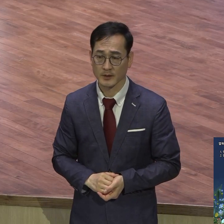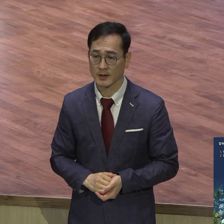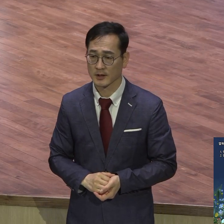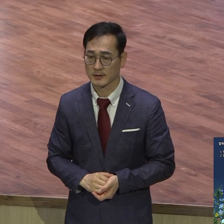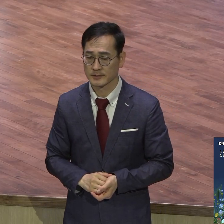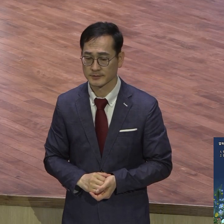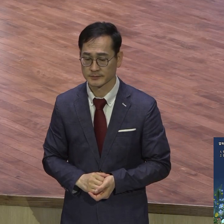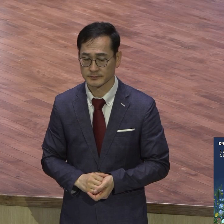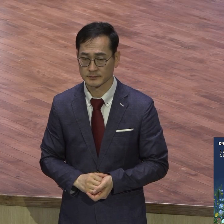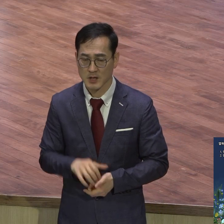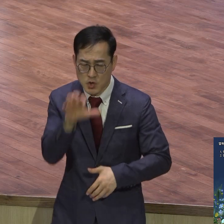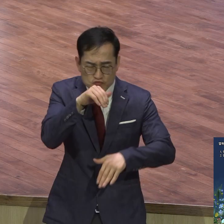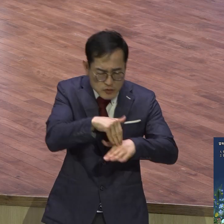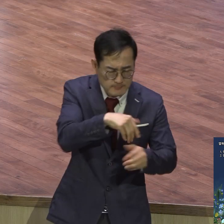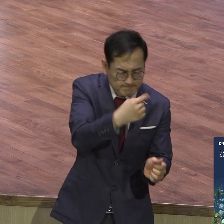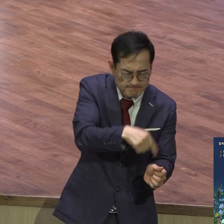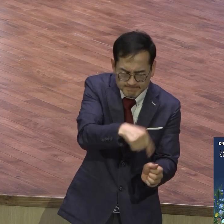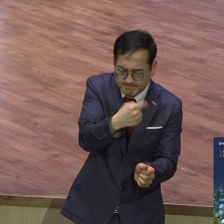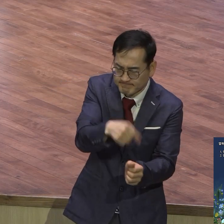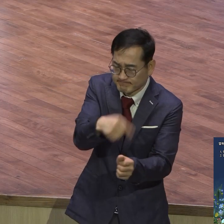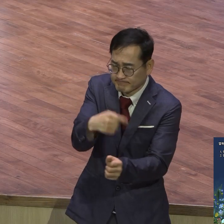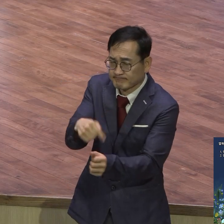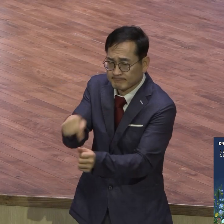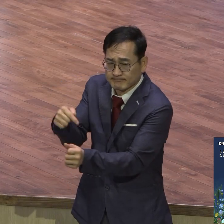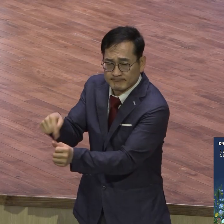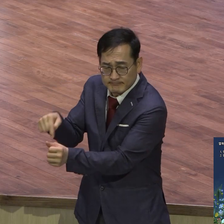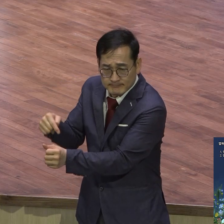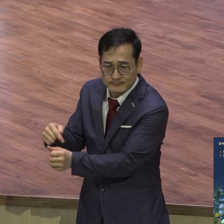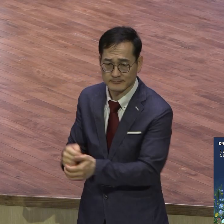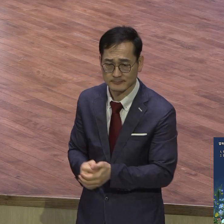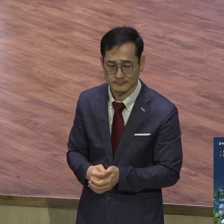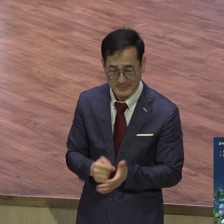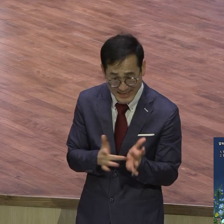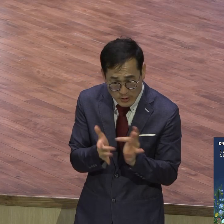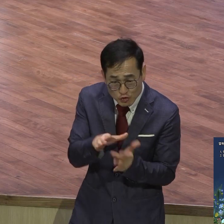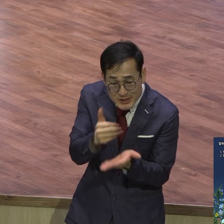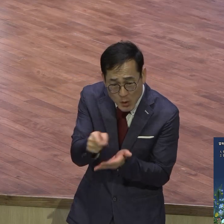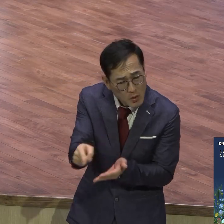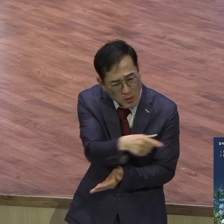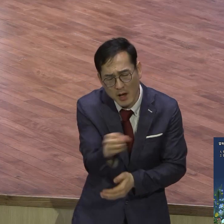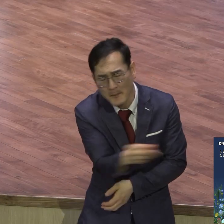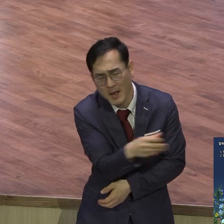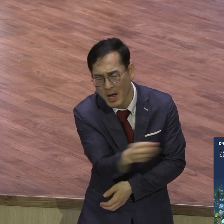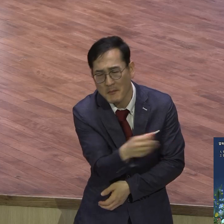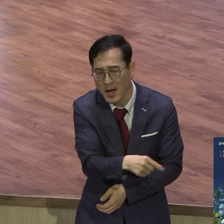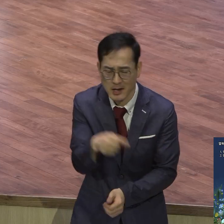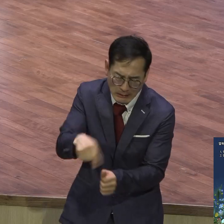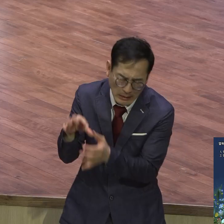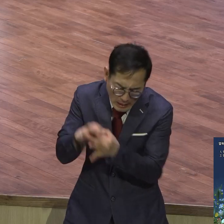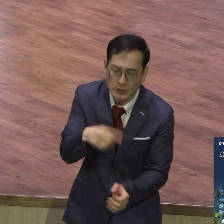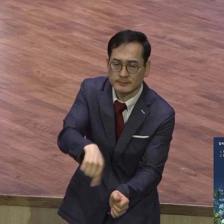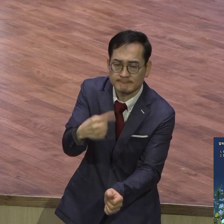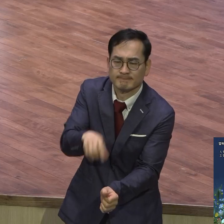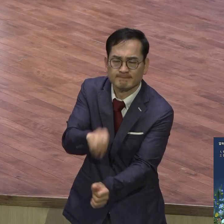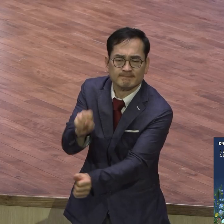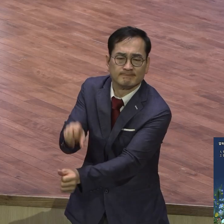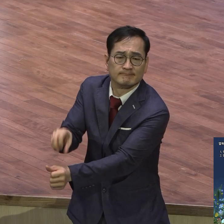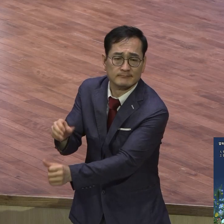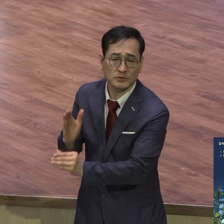온갖 훈련을 다시 어떻게 하는지 간에 예수가 글씨라고 니 좀 말 좀 해라 삶의 현장에서